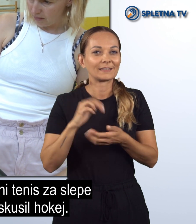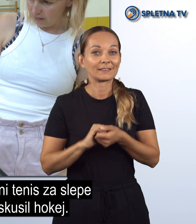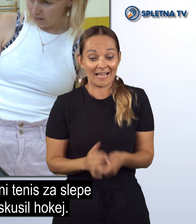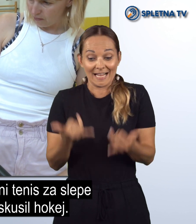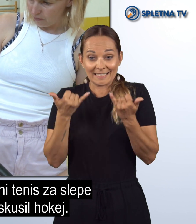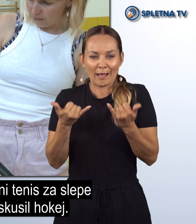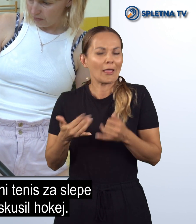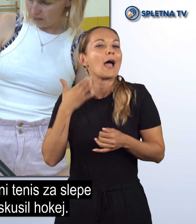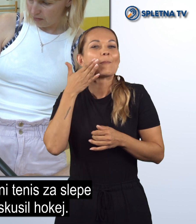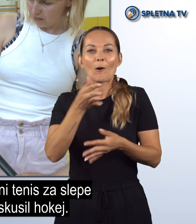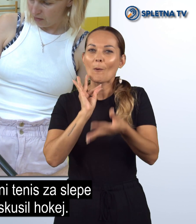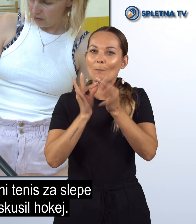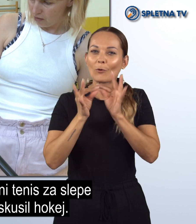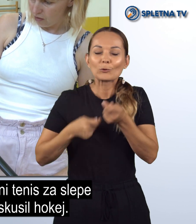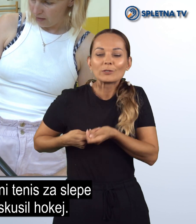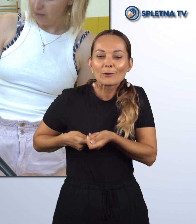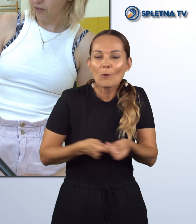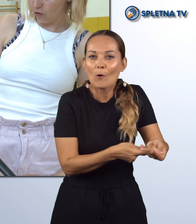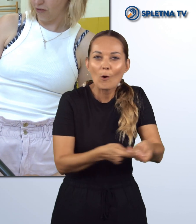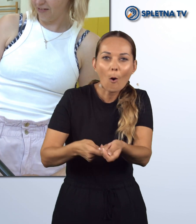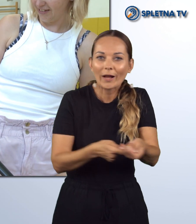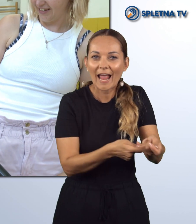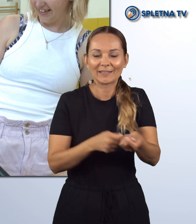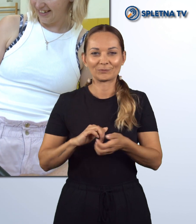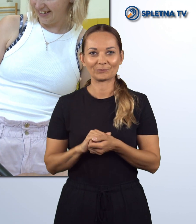in zdaj bom pa probal hokej.